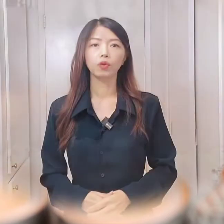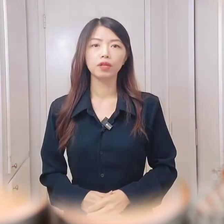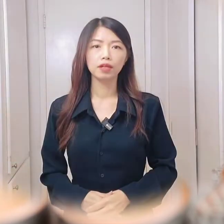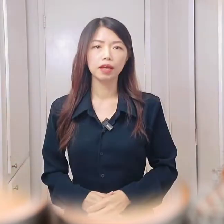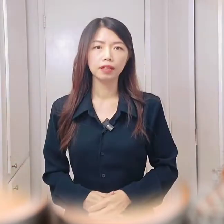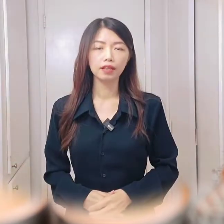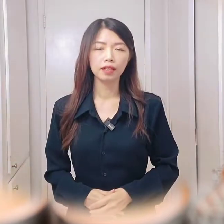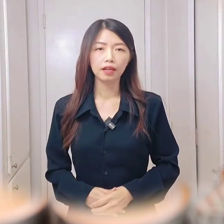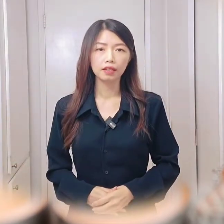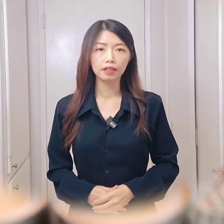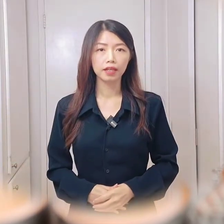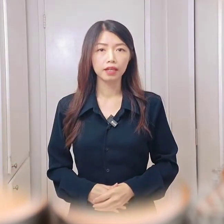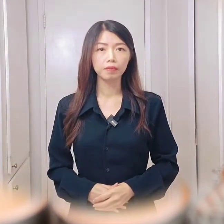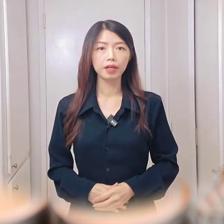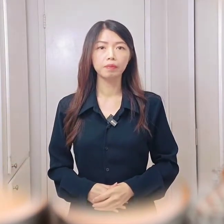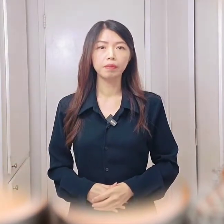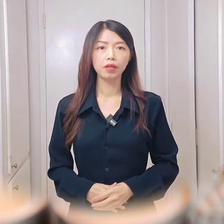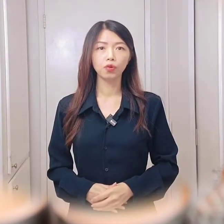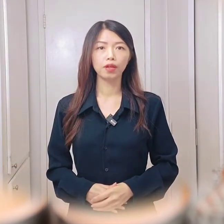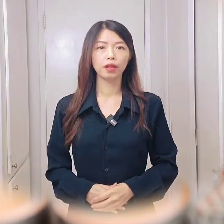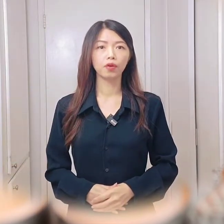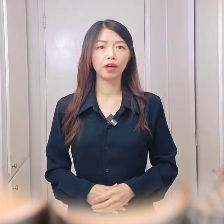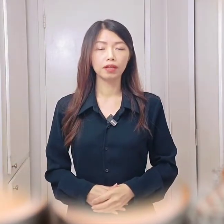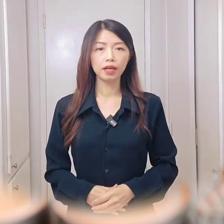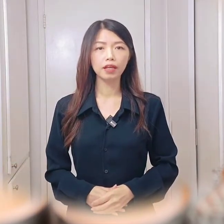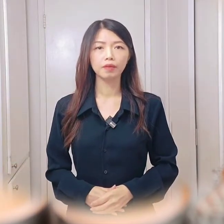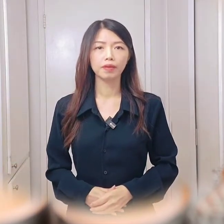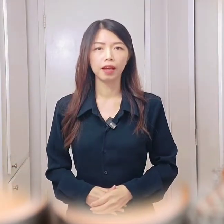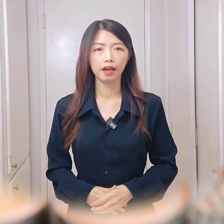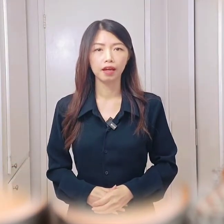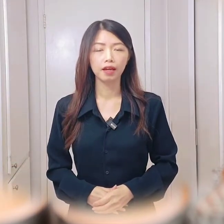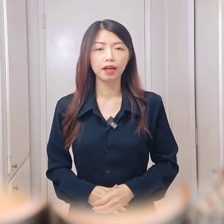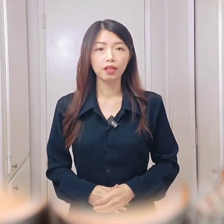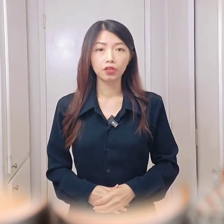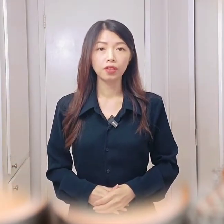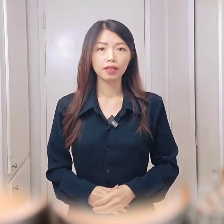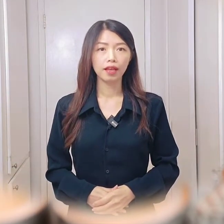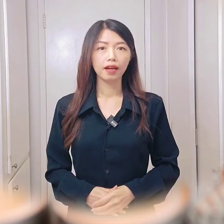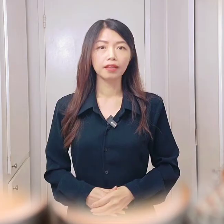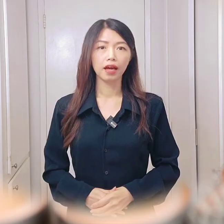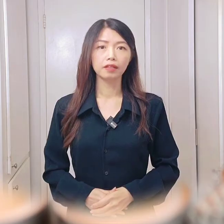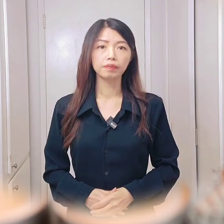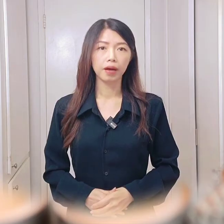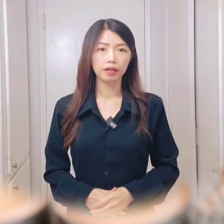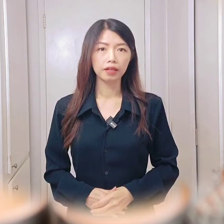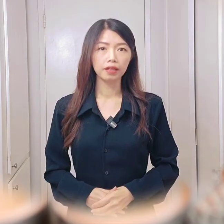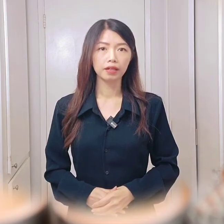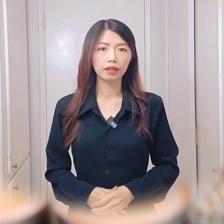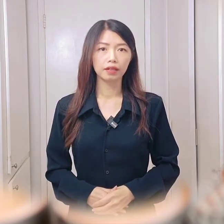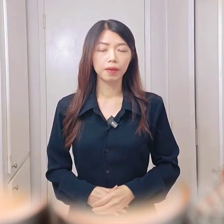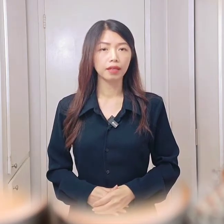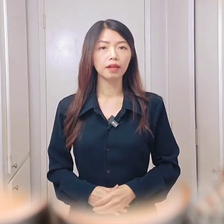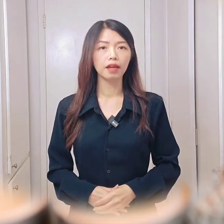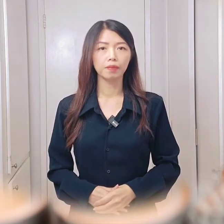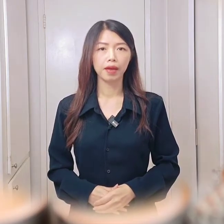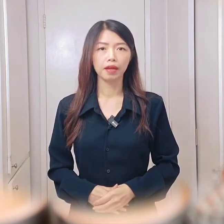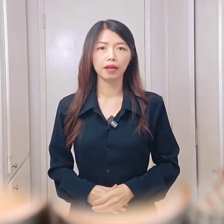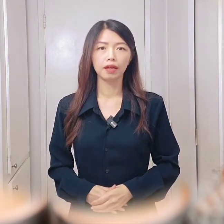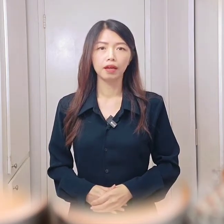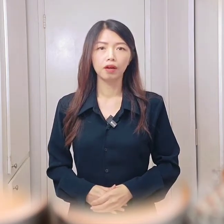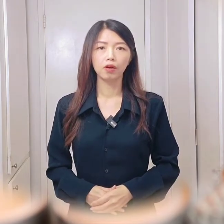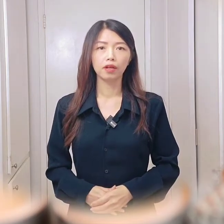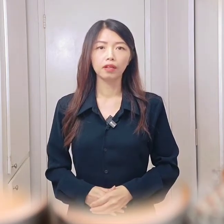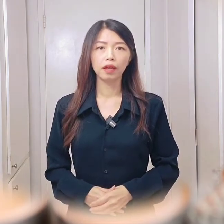처음 나오는 찬양은 그 이름 임마누엘이라고 하는 찬양입니다. 유대 땅 작은 마을